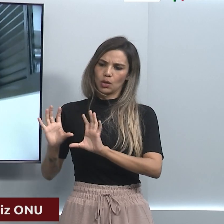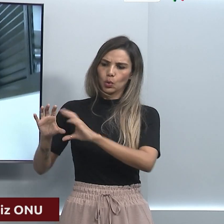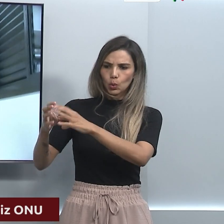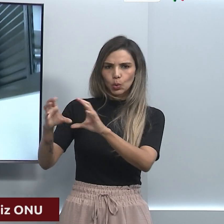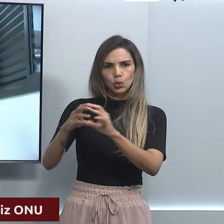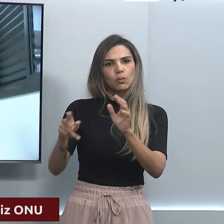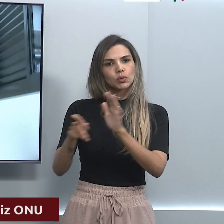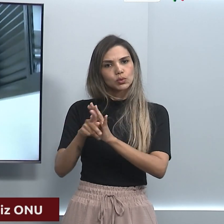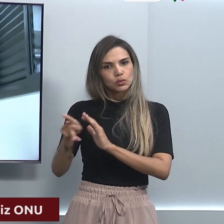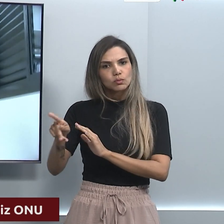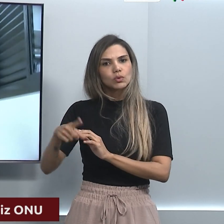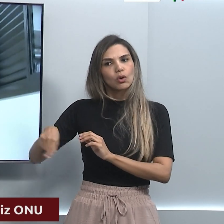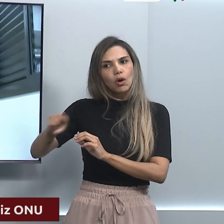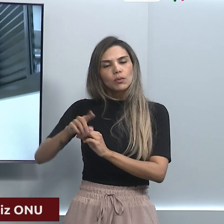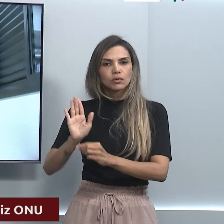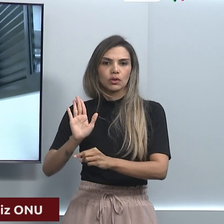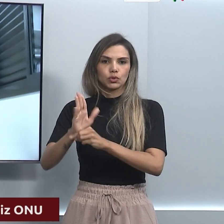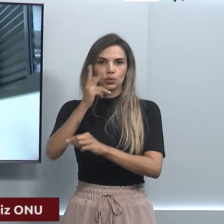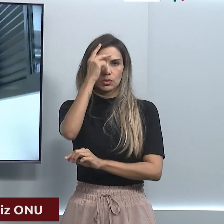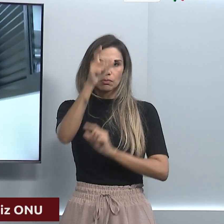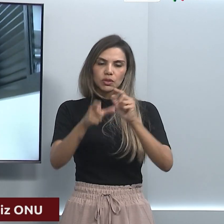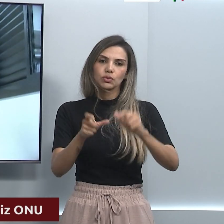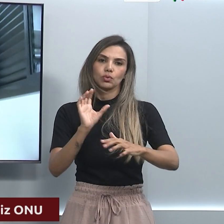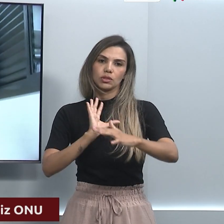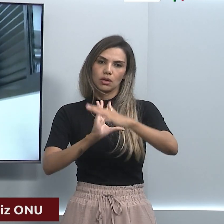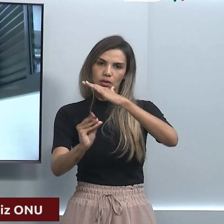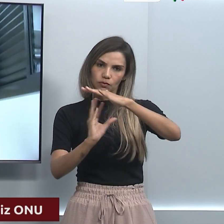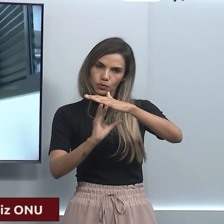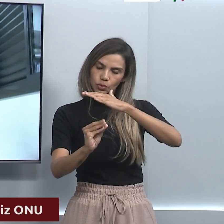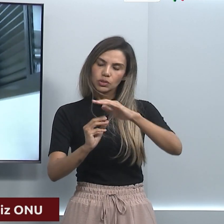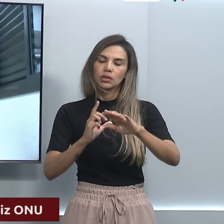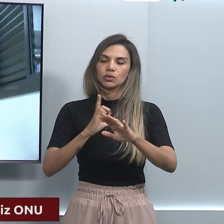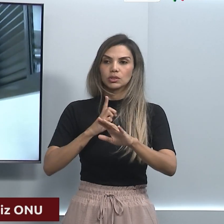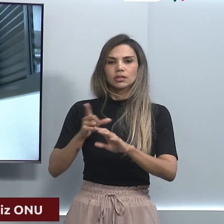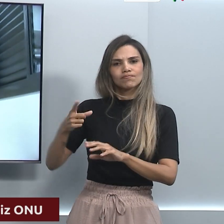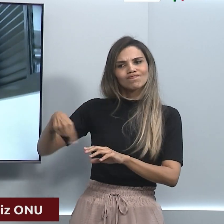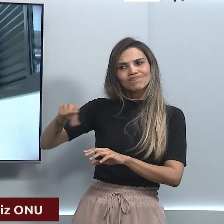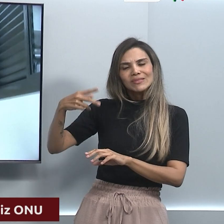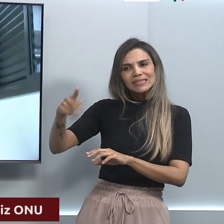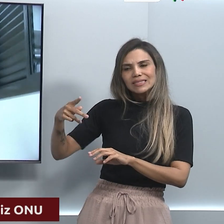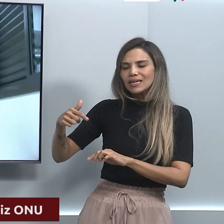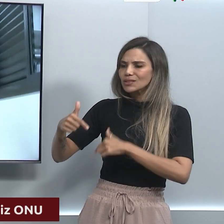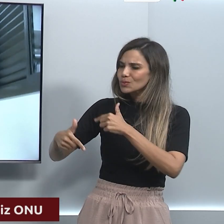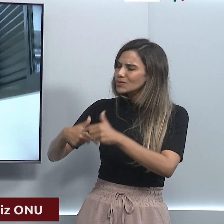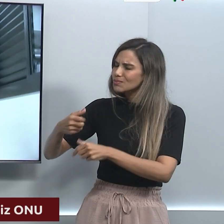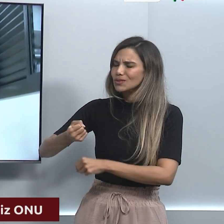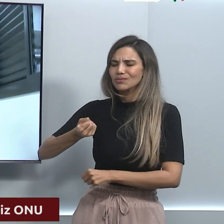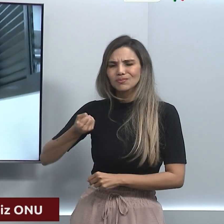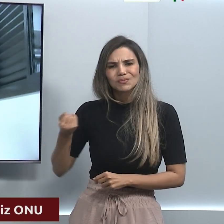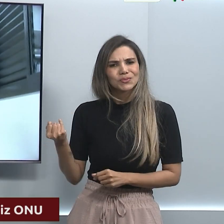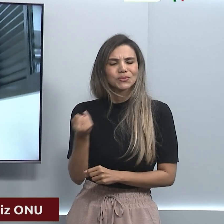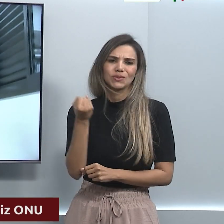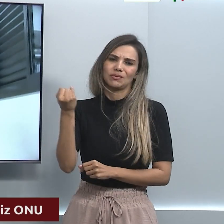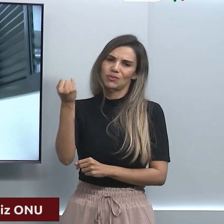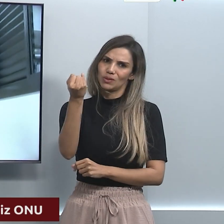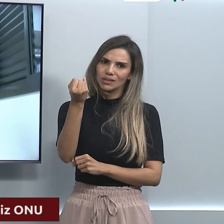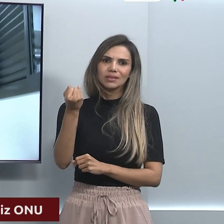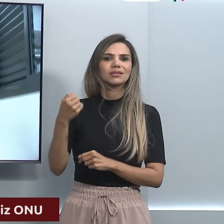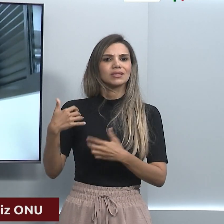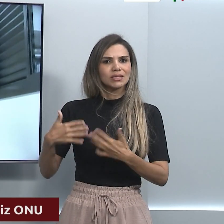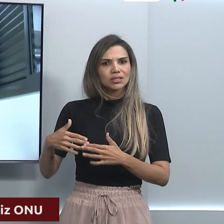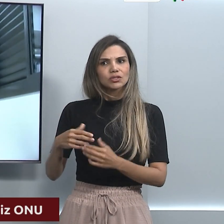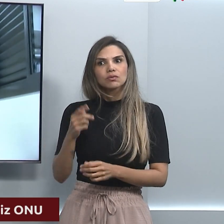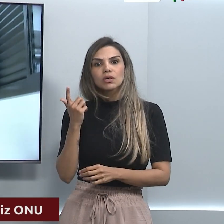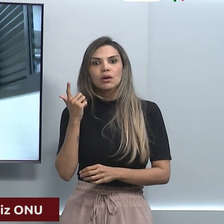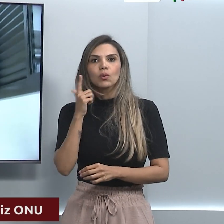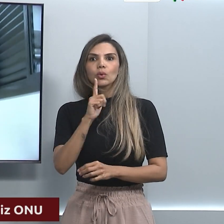próprias para refugiados, como o Acnur, e eles têm um trabalho assim indispensável para